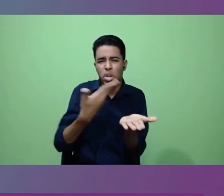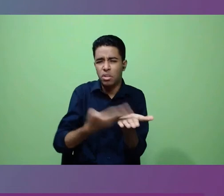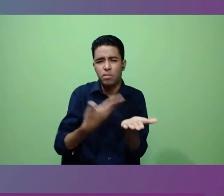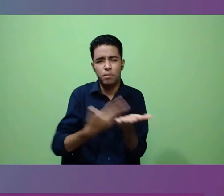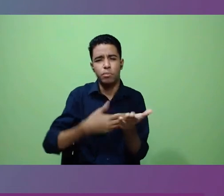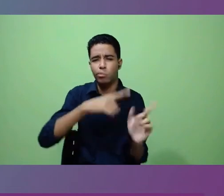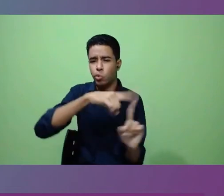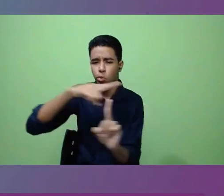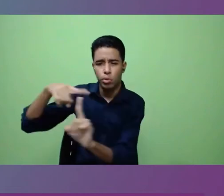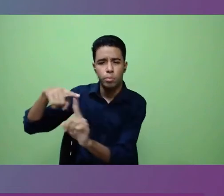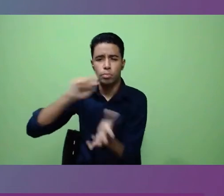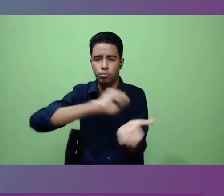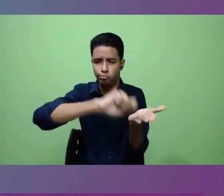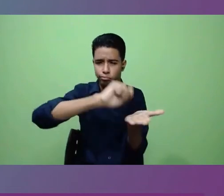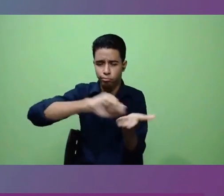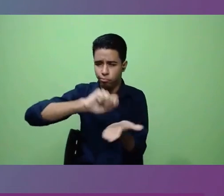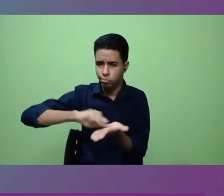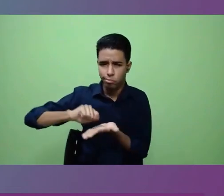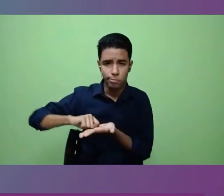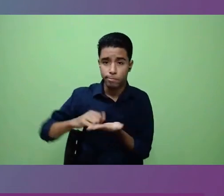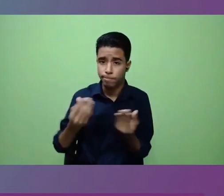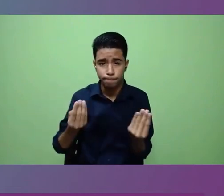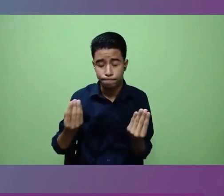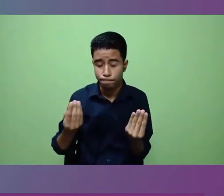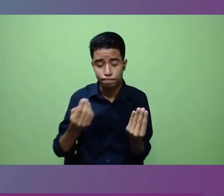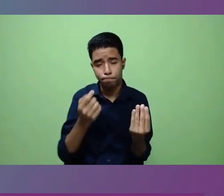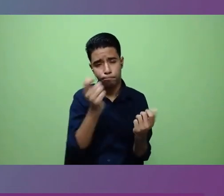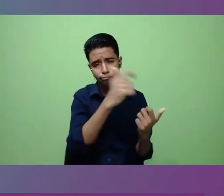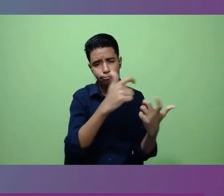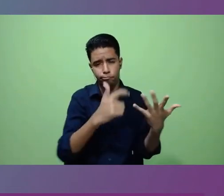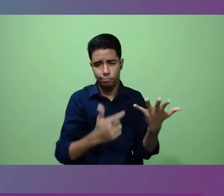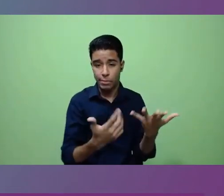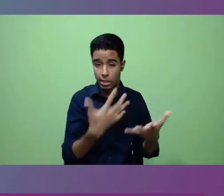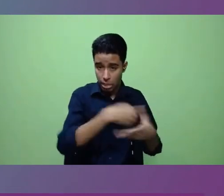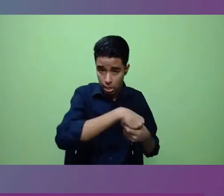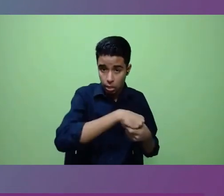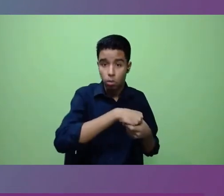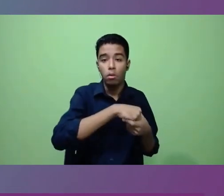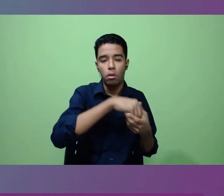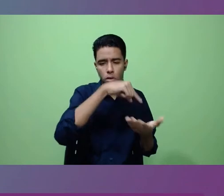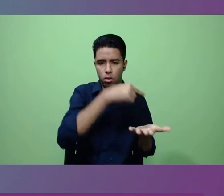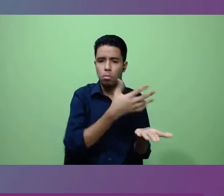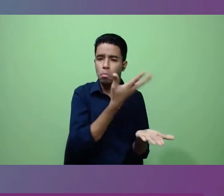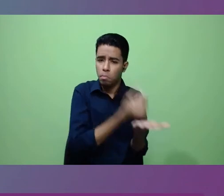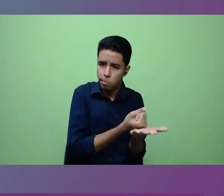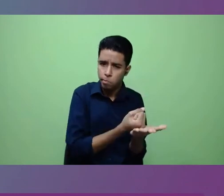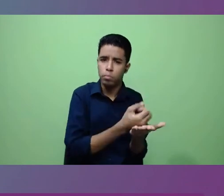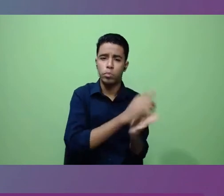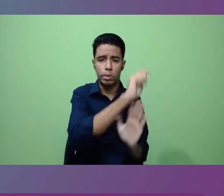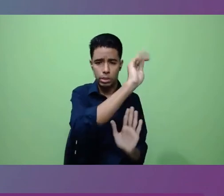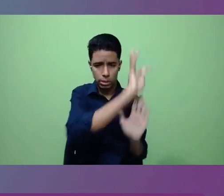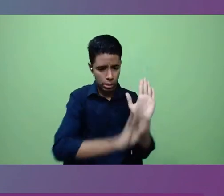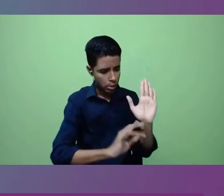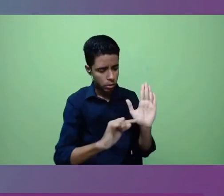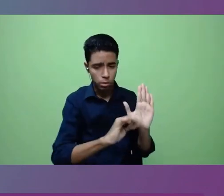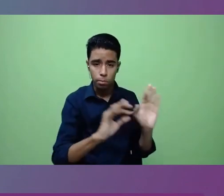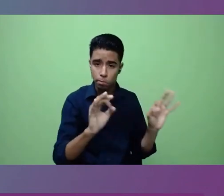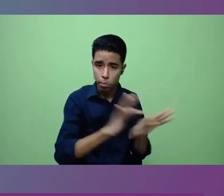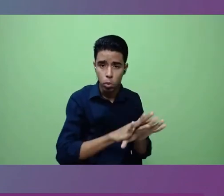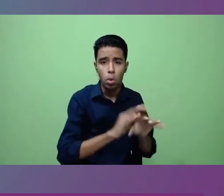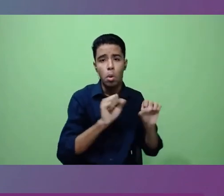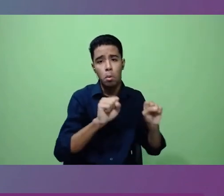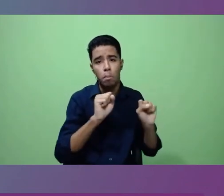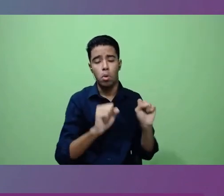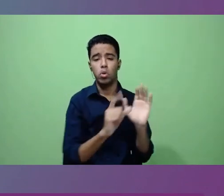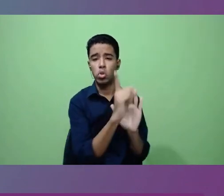escrito. Quando eu tenho esse texto pronto, gravado, sobre um suporte, seja ele físico ou